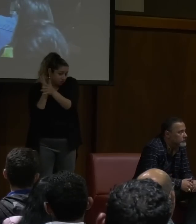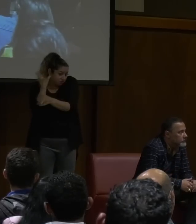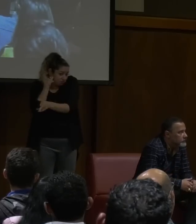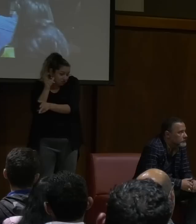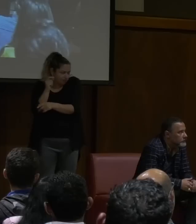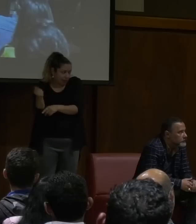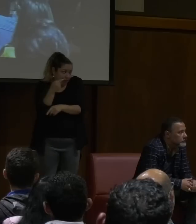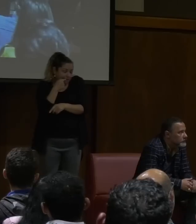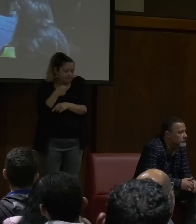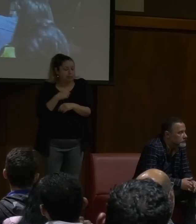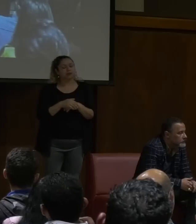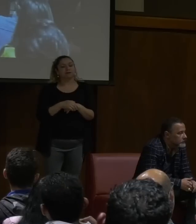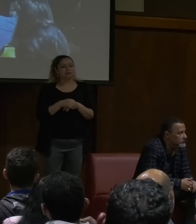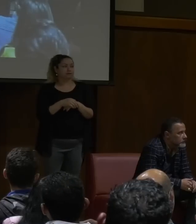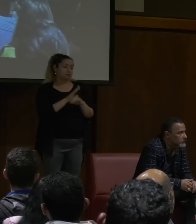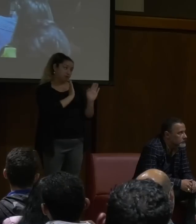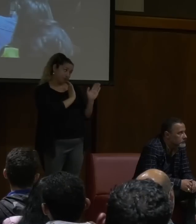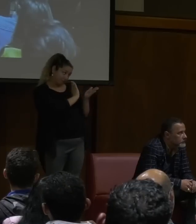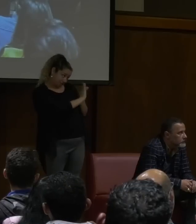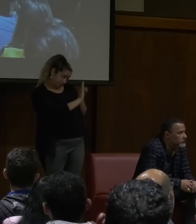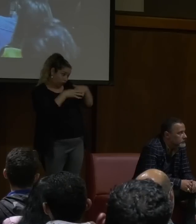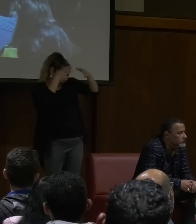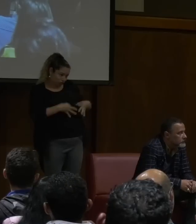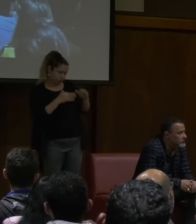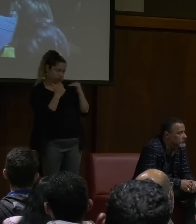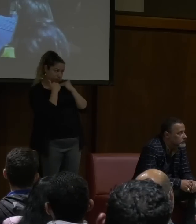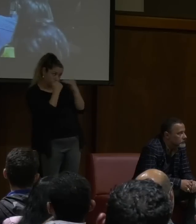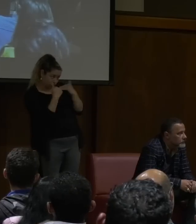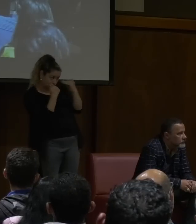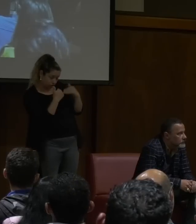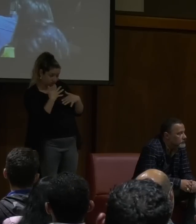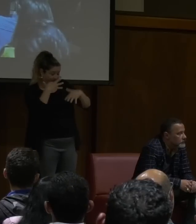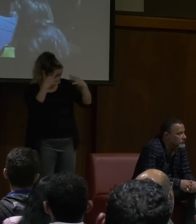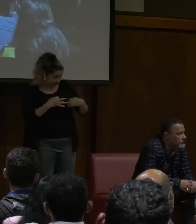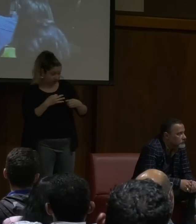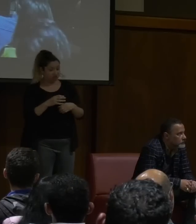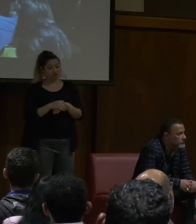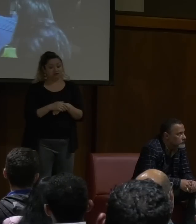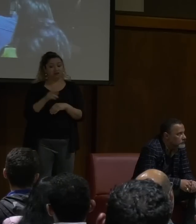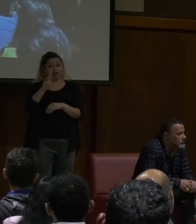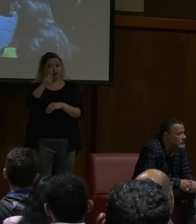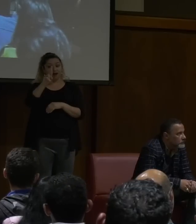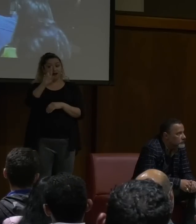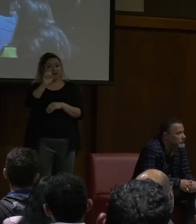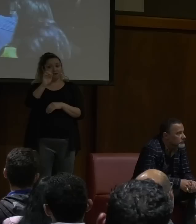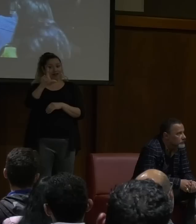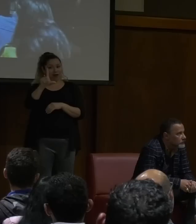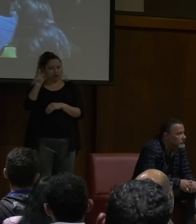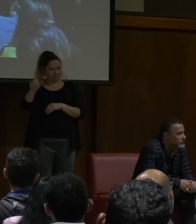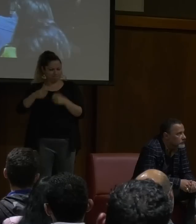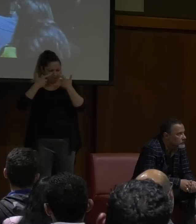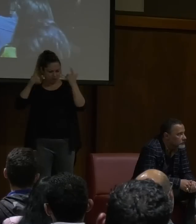las grandes composiciones, excúseme, no lo estoy afirmando, que las grandes composiciones de Rafael Escalona,